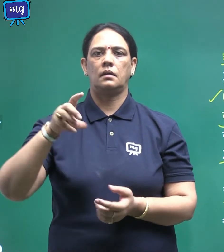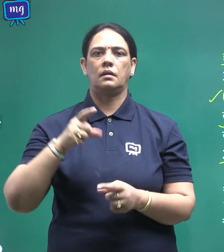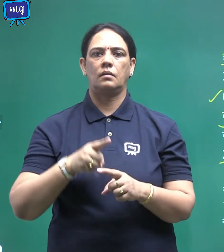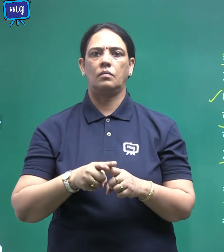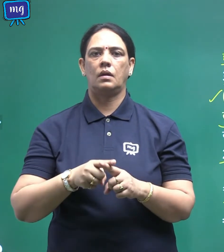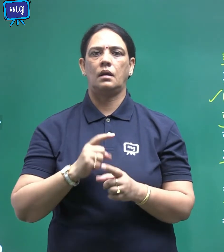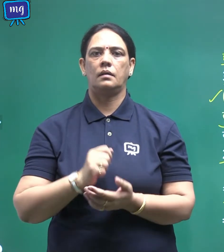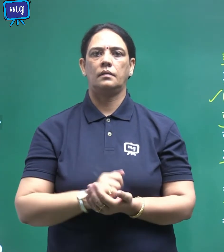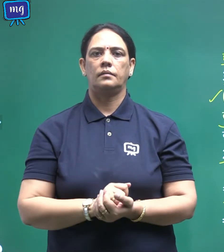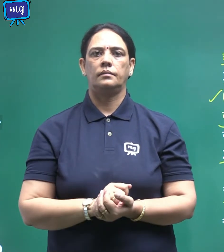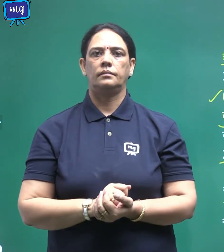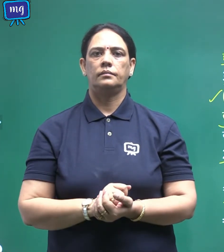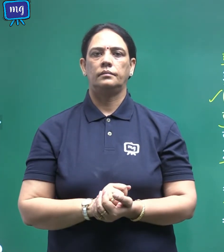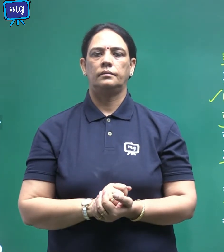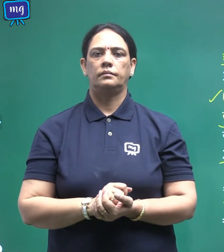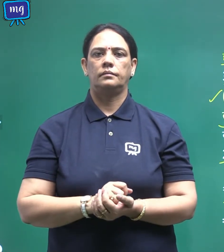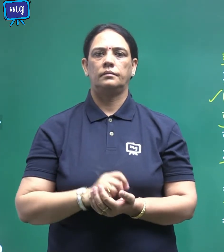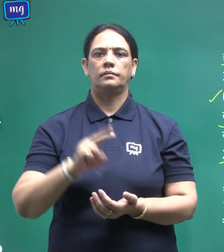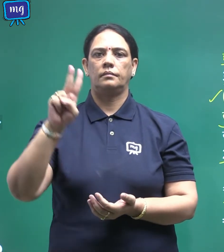गुणा